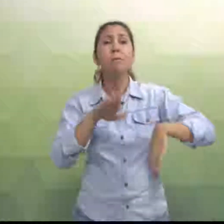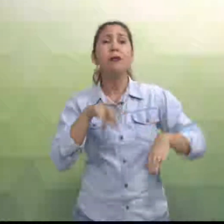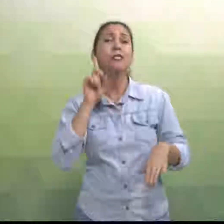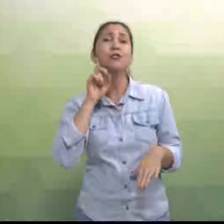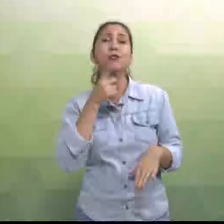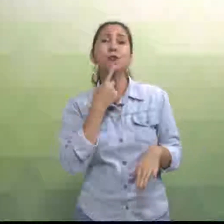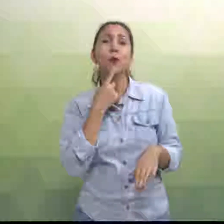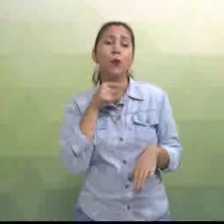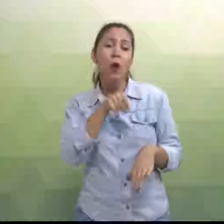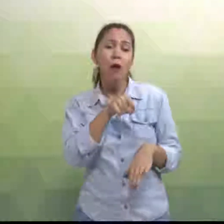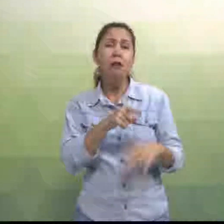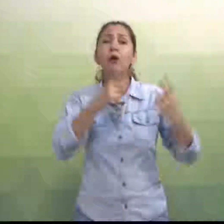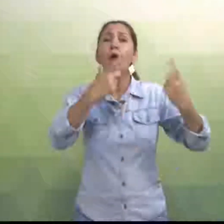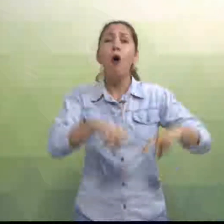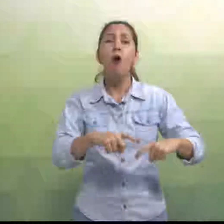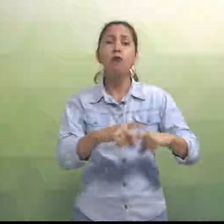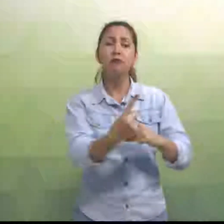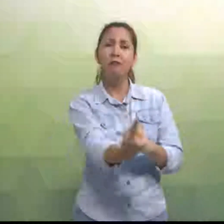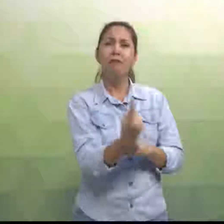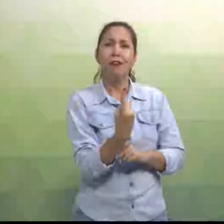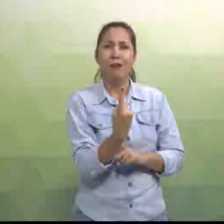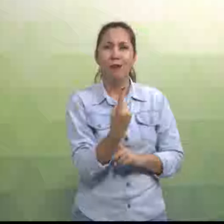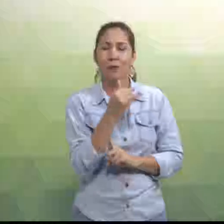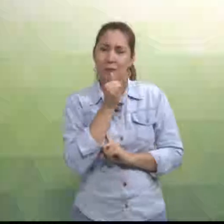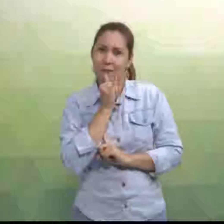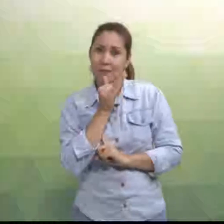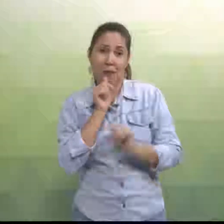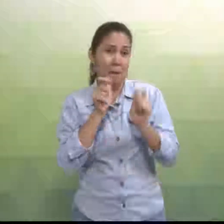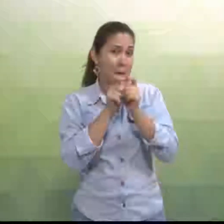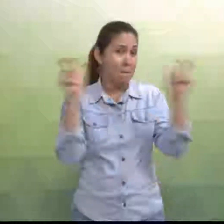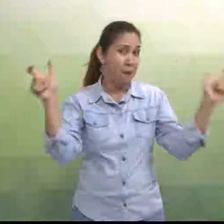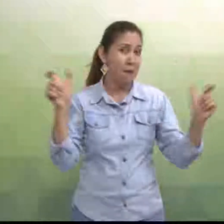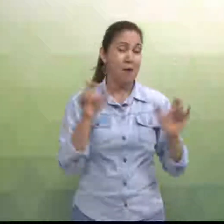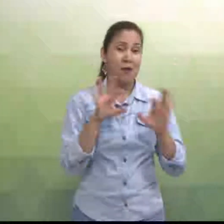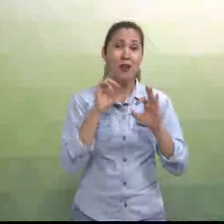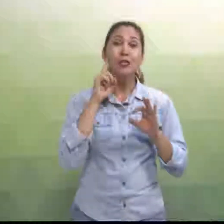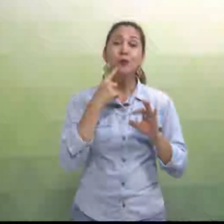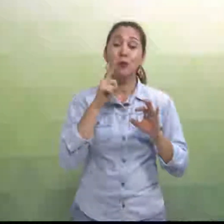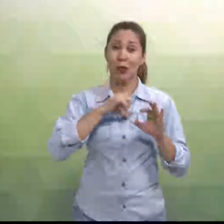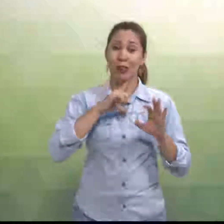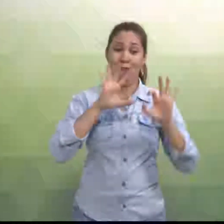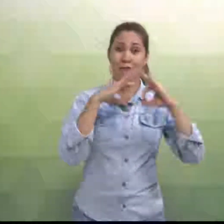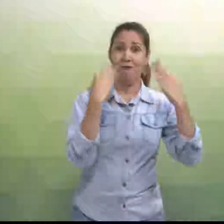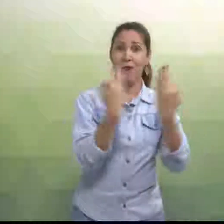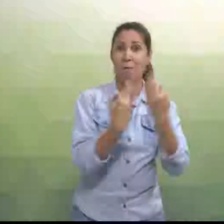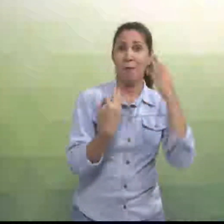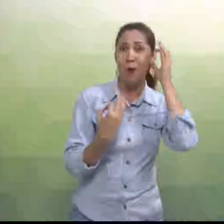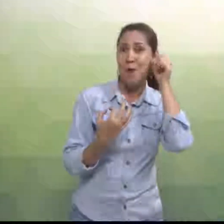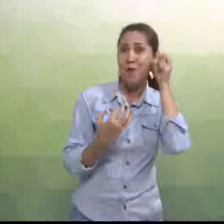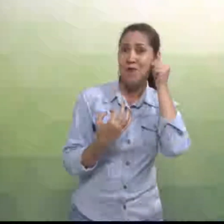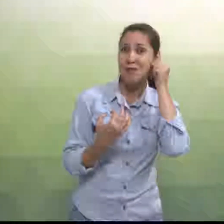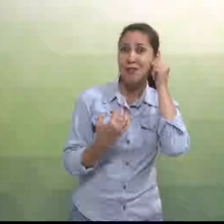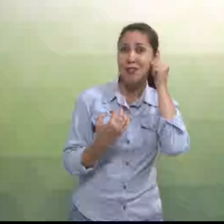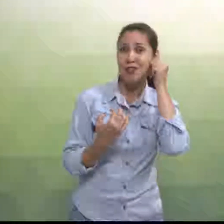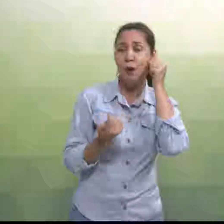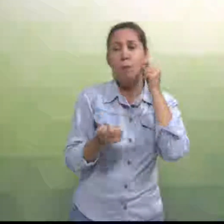cultural, que vai depender da origem desse surdo. A maioria dos surdos vem de família ouvinte.